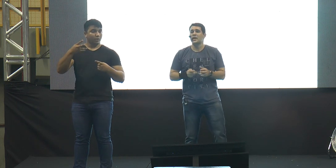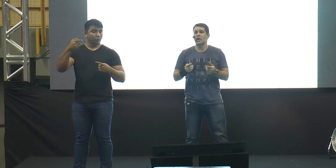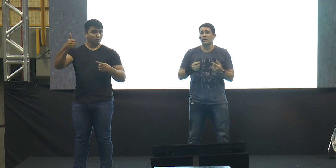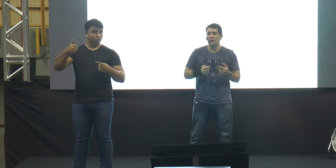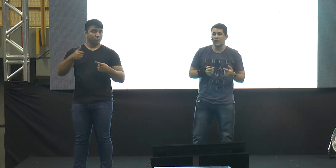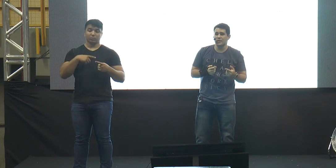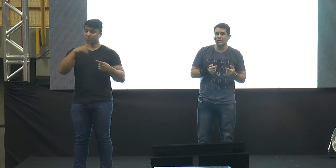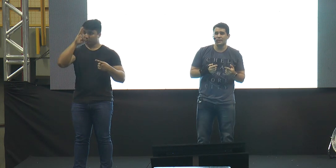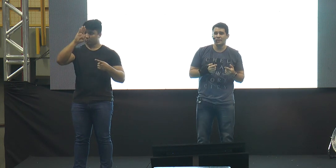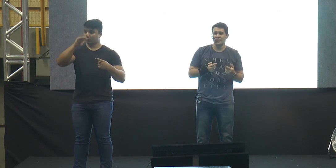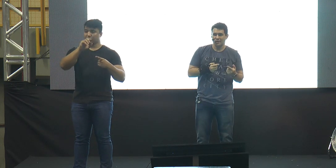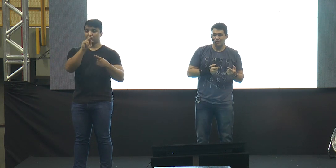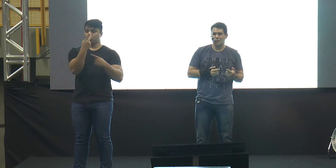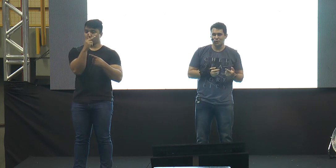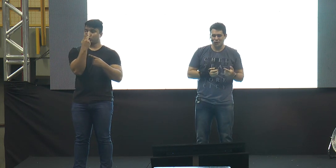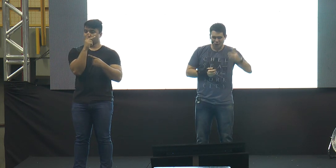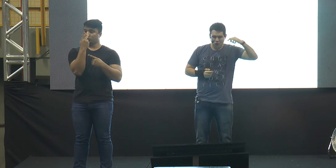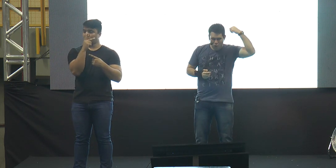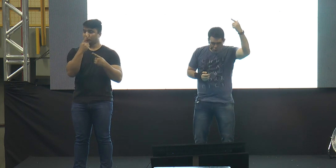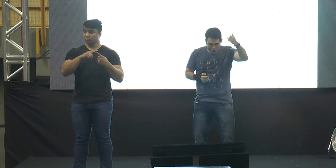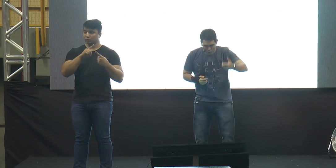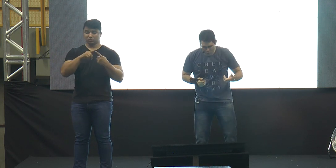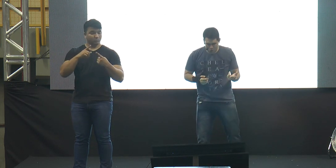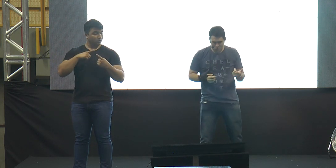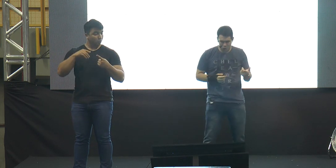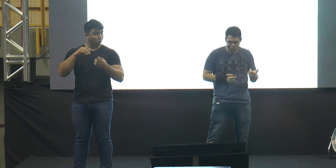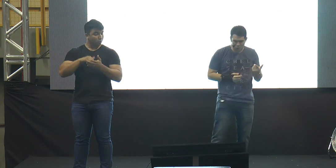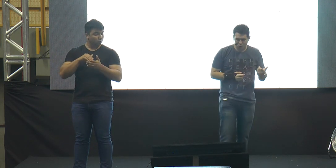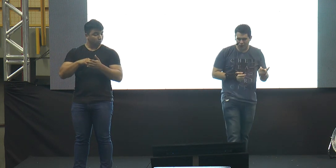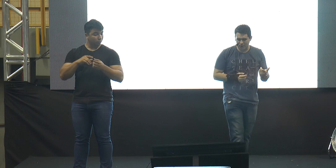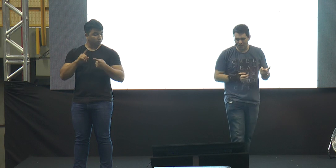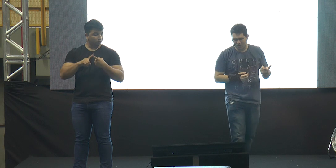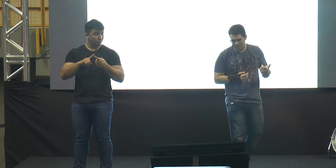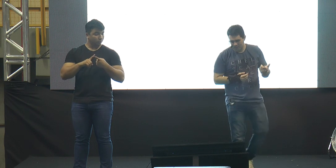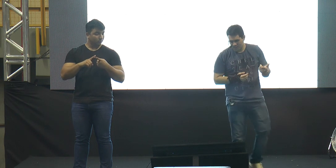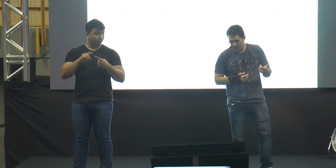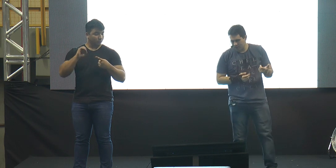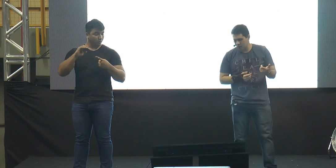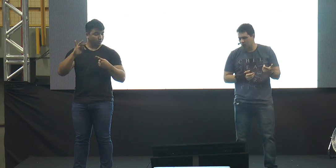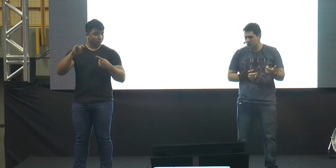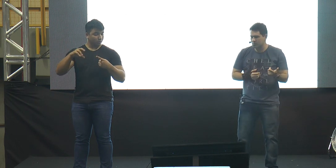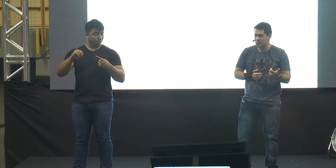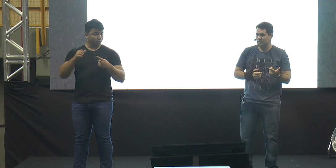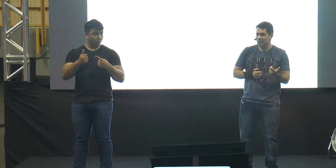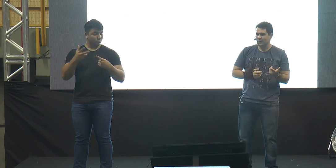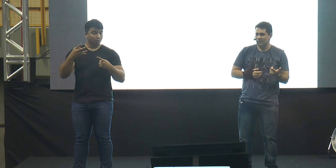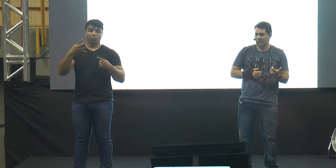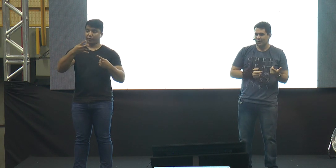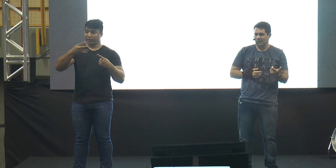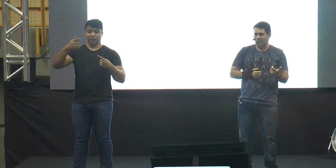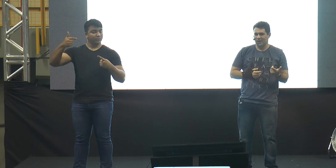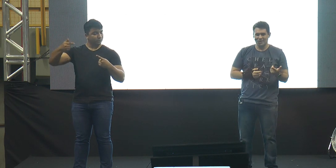23,41. Quem é o melhor ainda? O hidrogênio. O último, o octano. Liberou quanto?